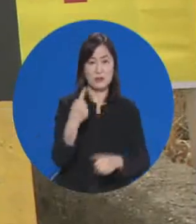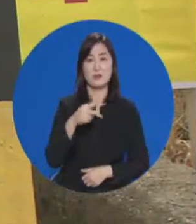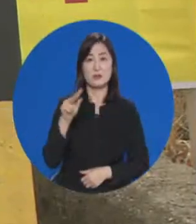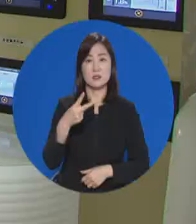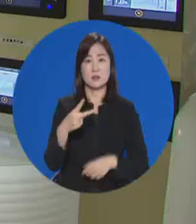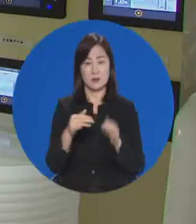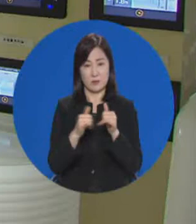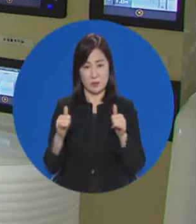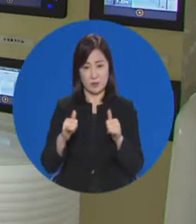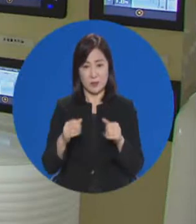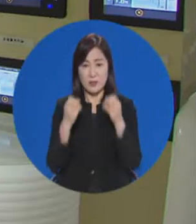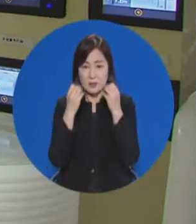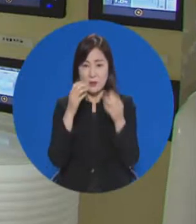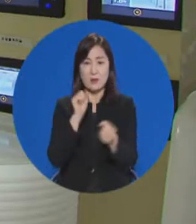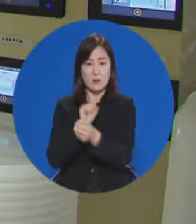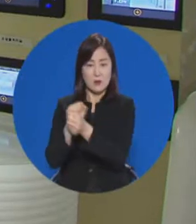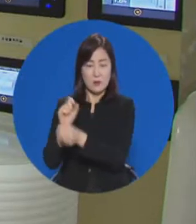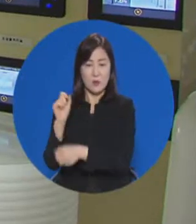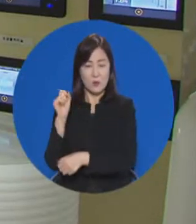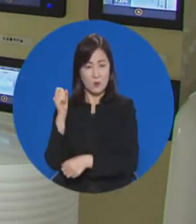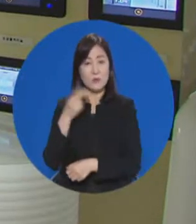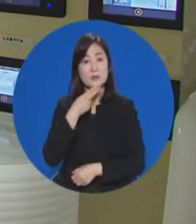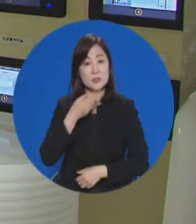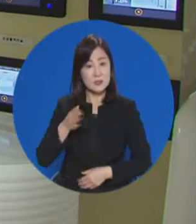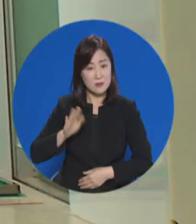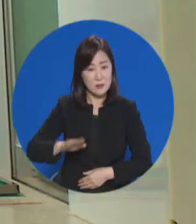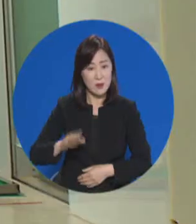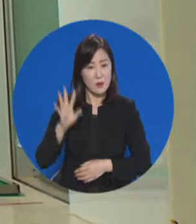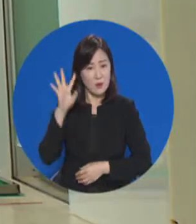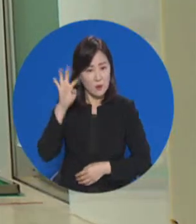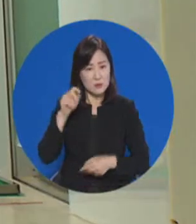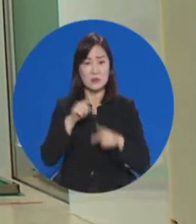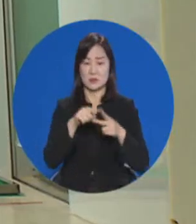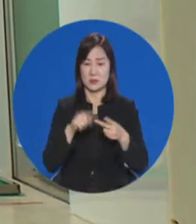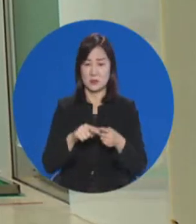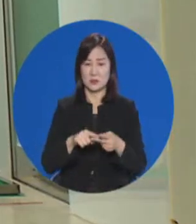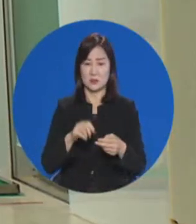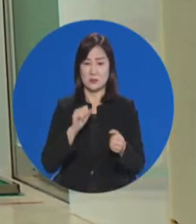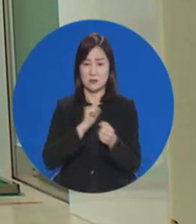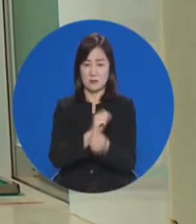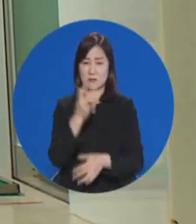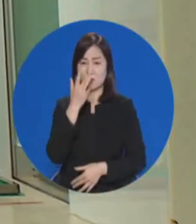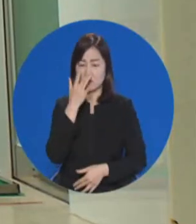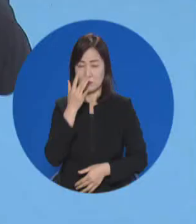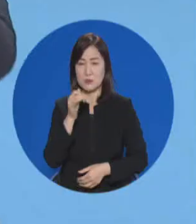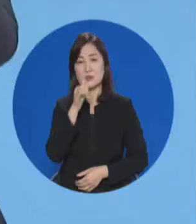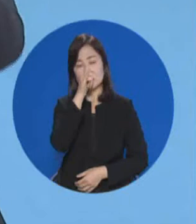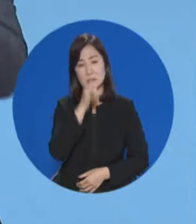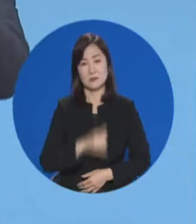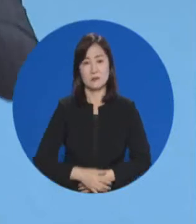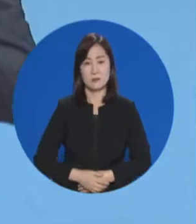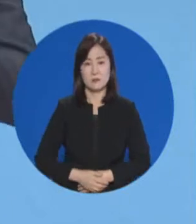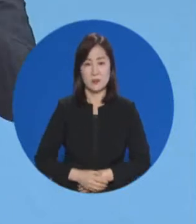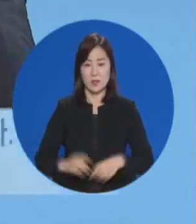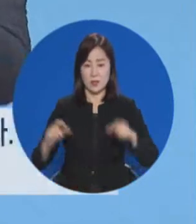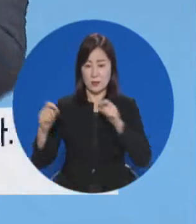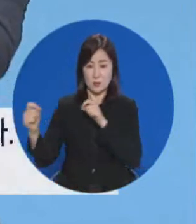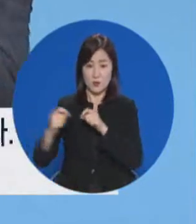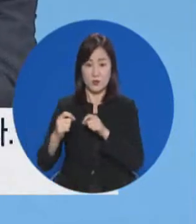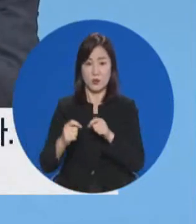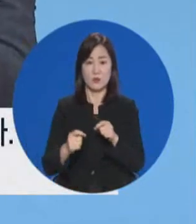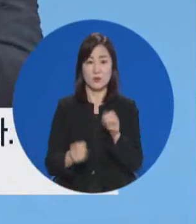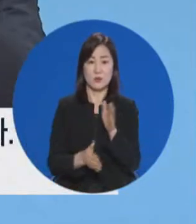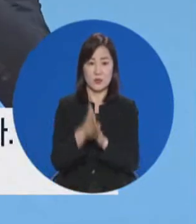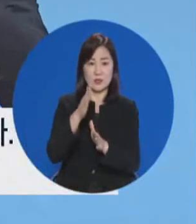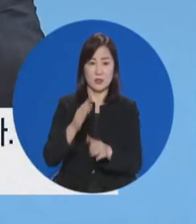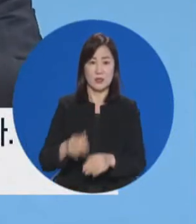명. 신규 감염원은 없지만 언제든 무증상 확진이 변수가 될수 있습니다. 인근 도시에서는